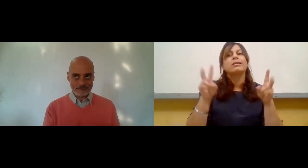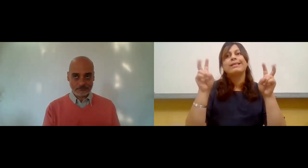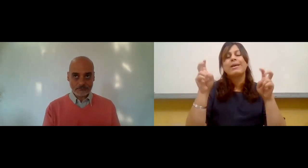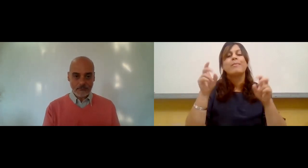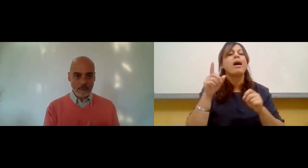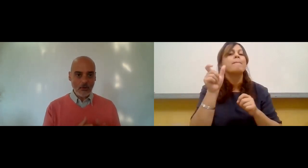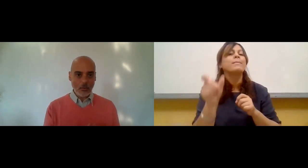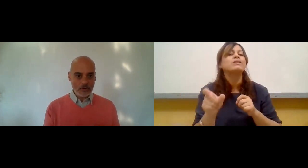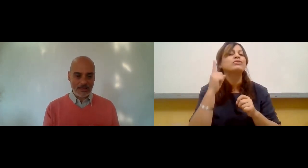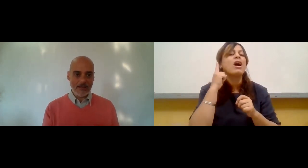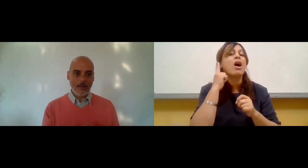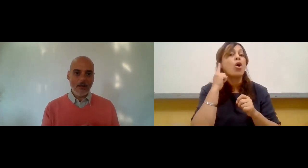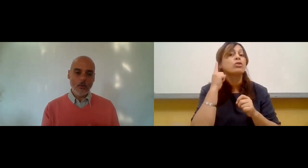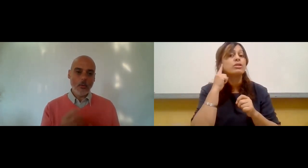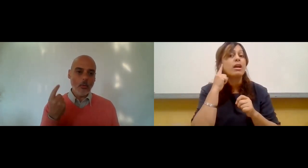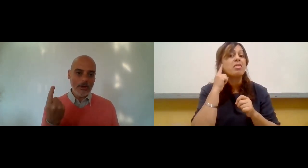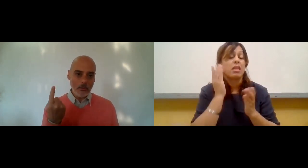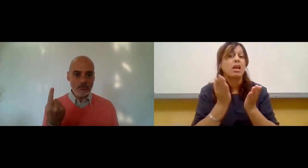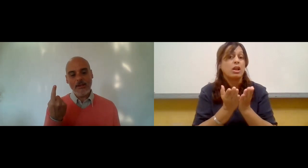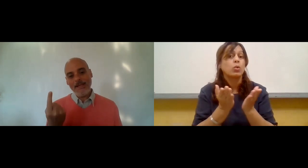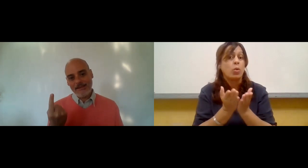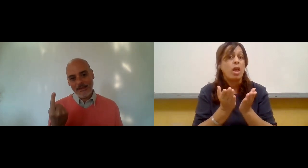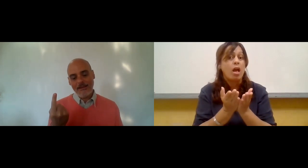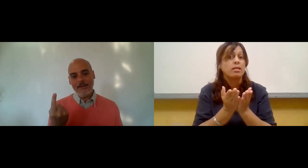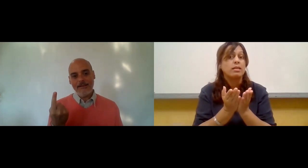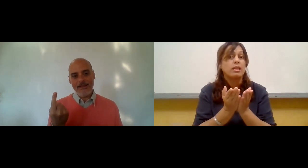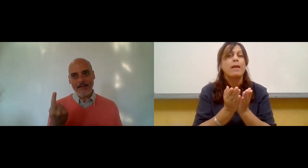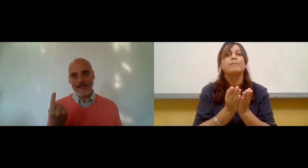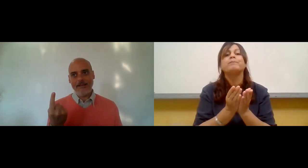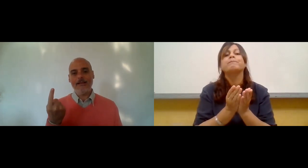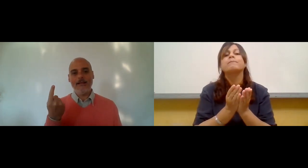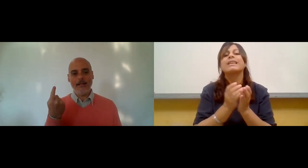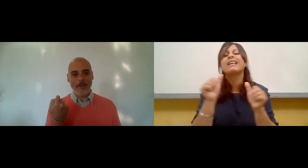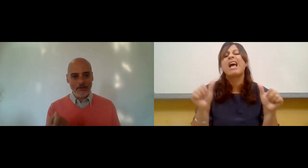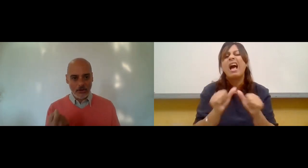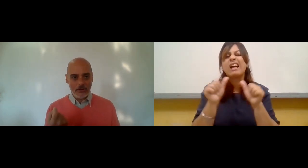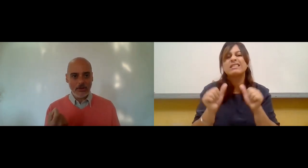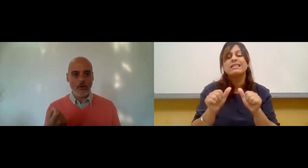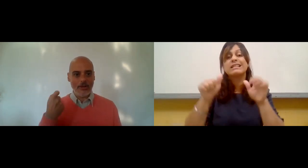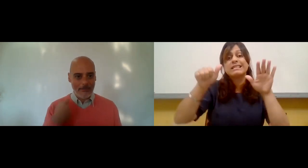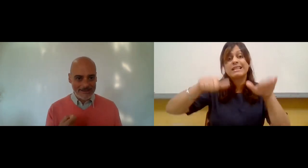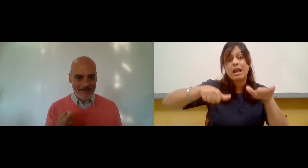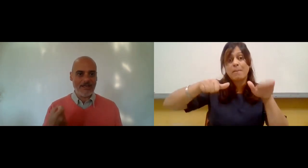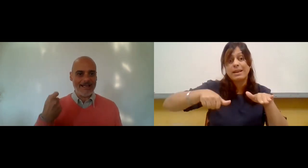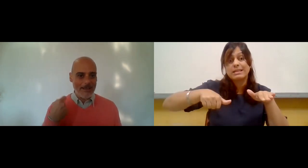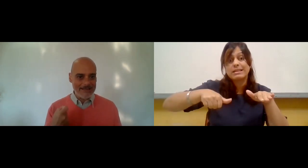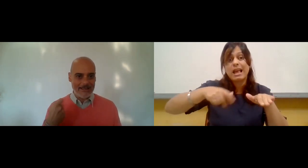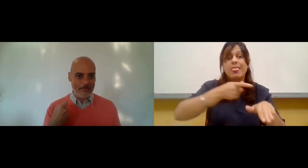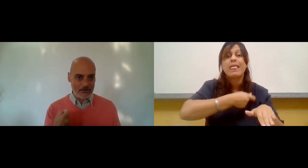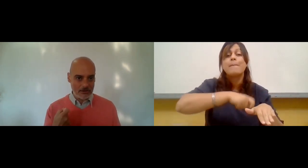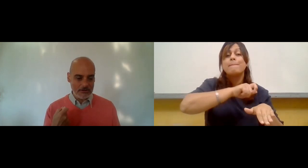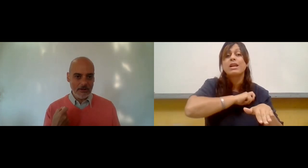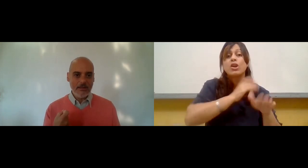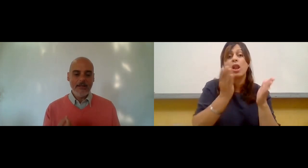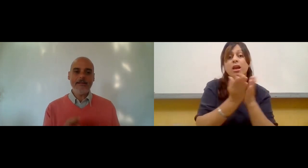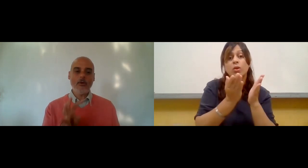oyentes cursan un semestre de español como gramática, o sea, gramática del